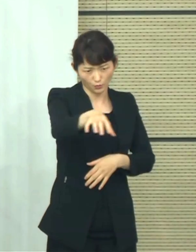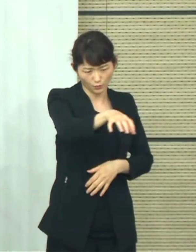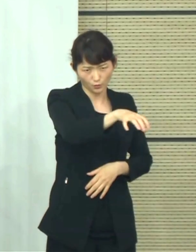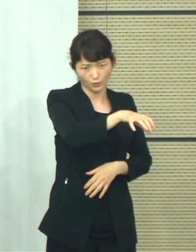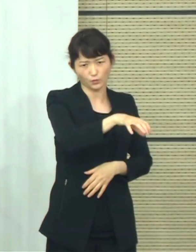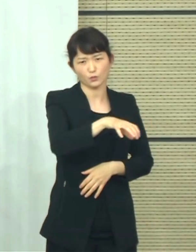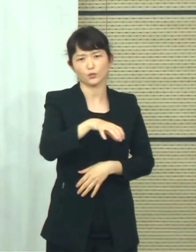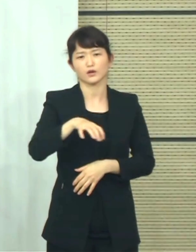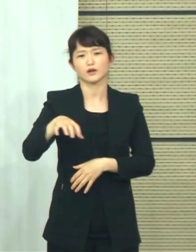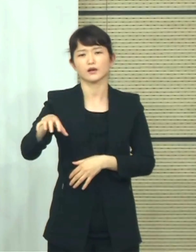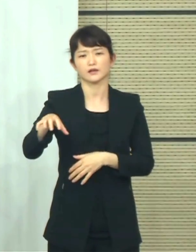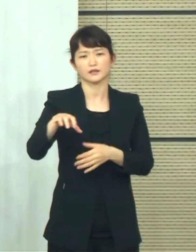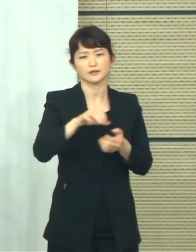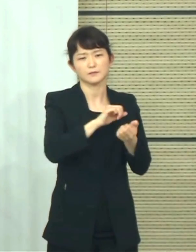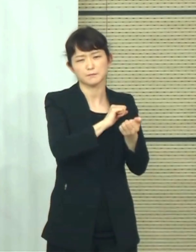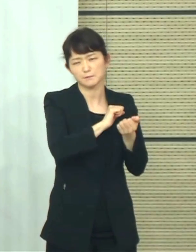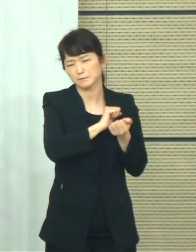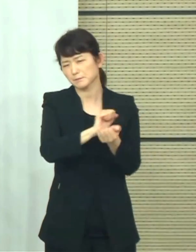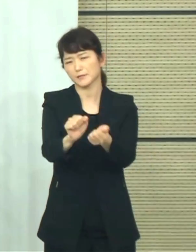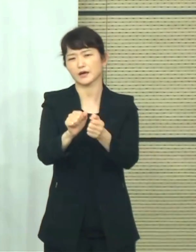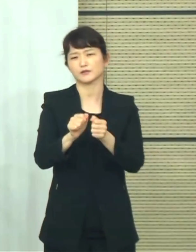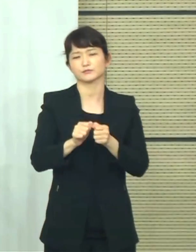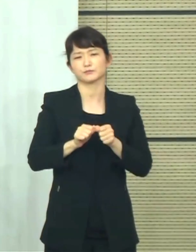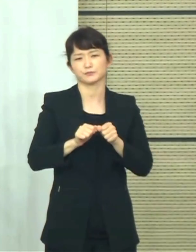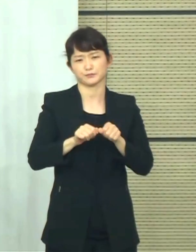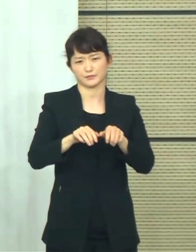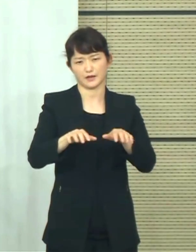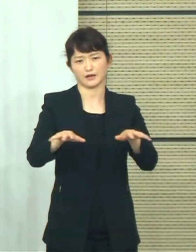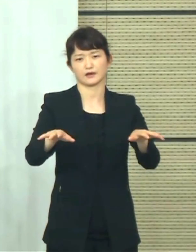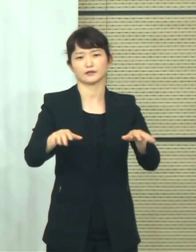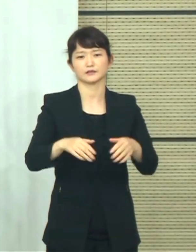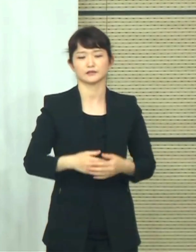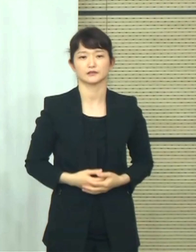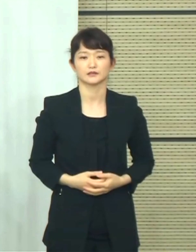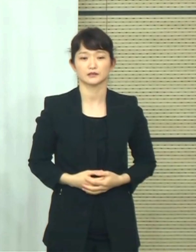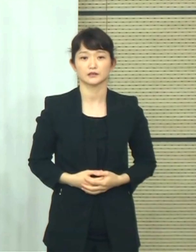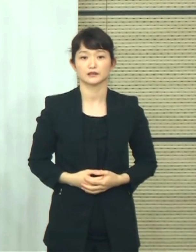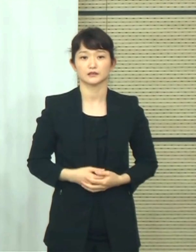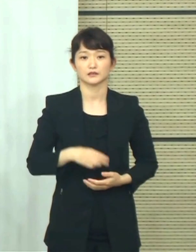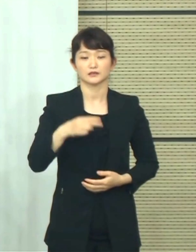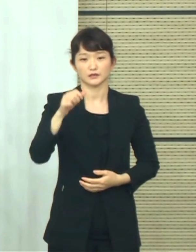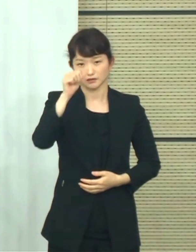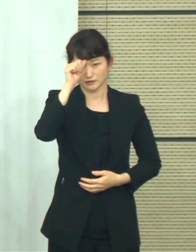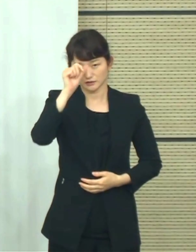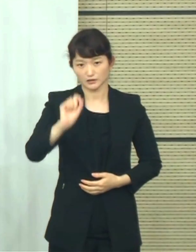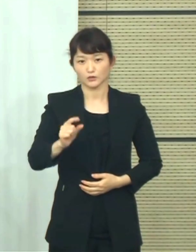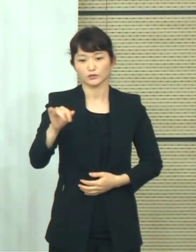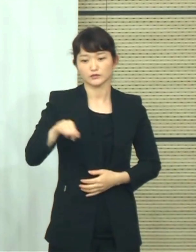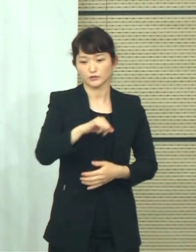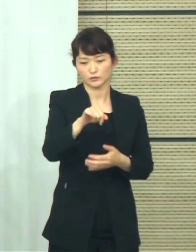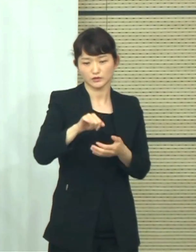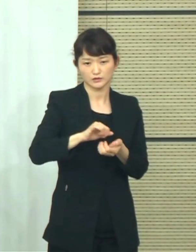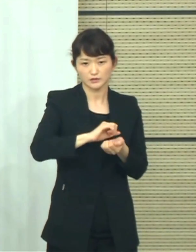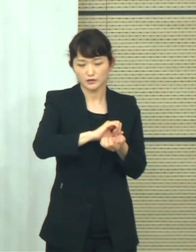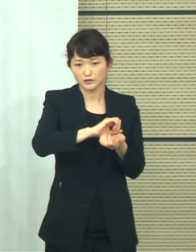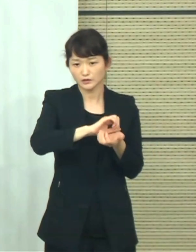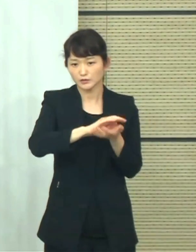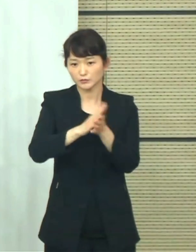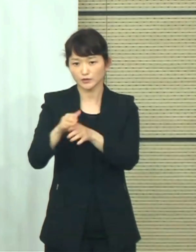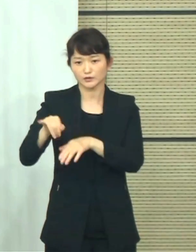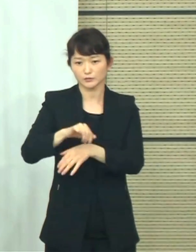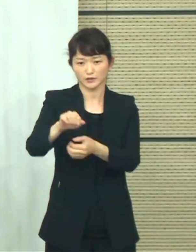일상의 모든 공간에서 감염이 확산되고 있습니다. 델타 변이 감염도 다수 보고되고 있어